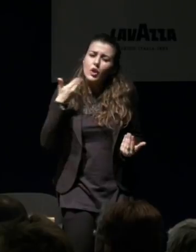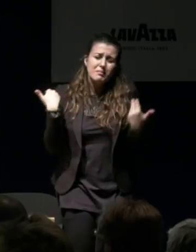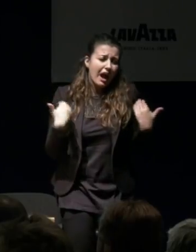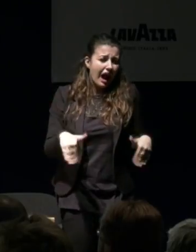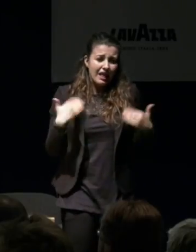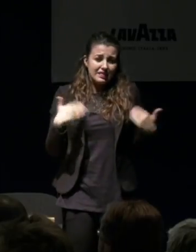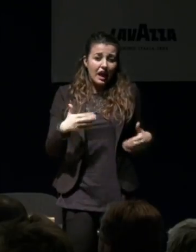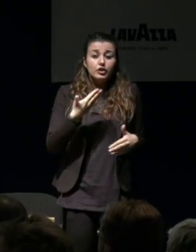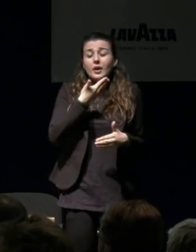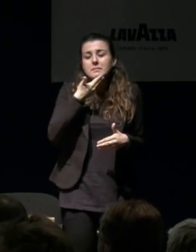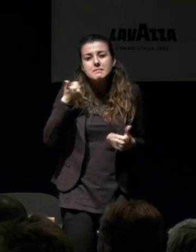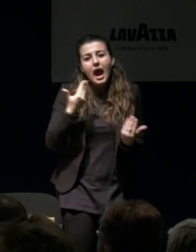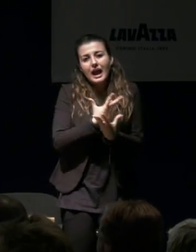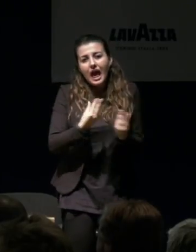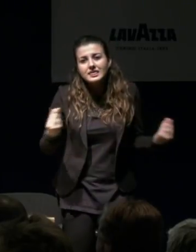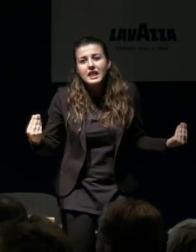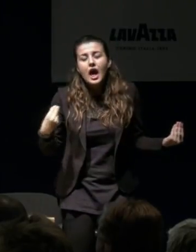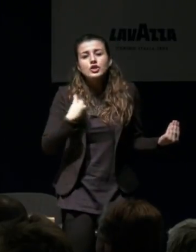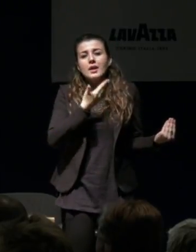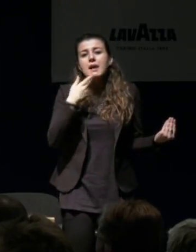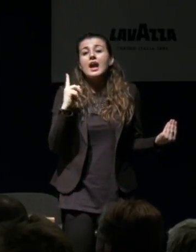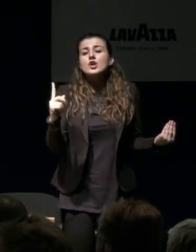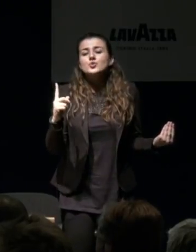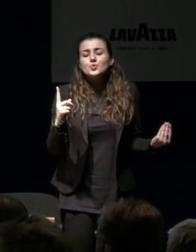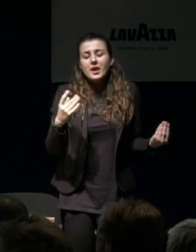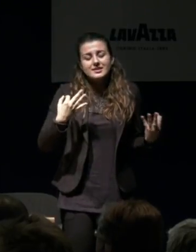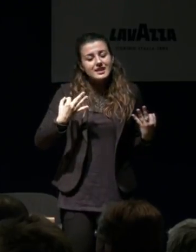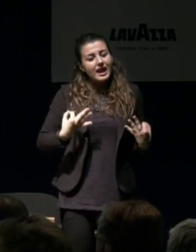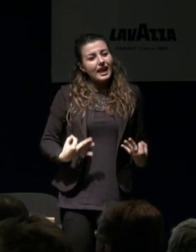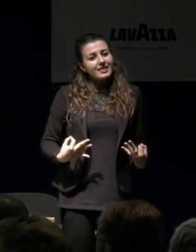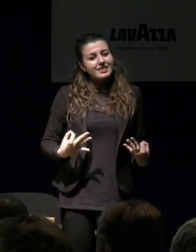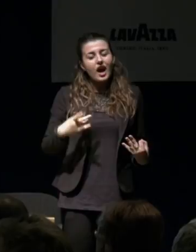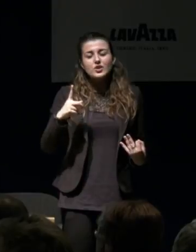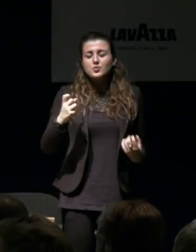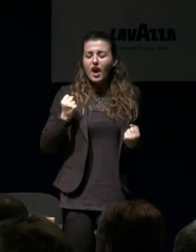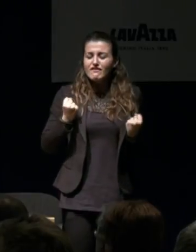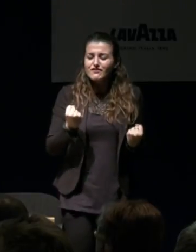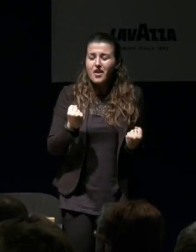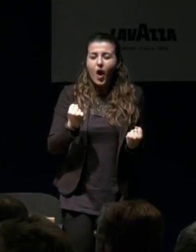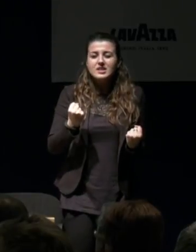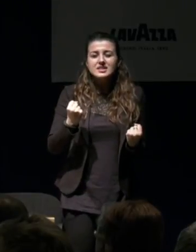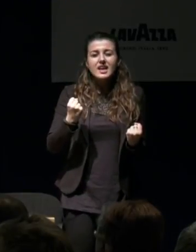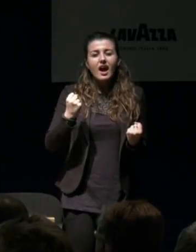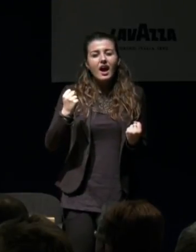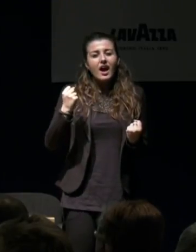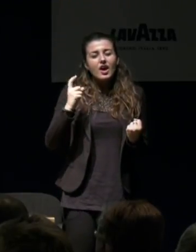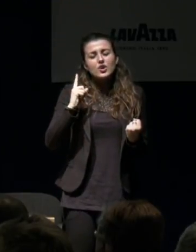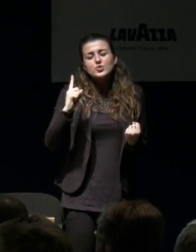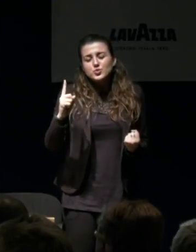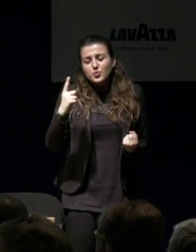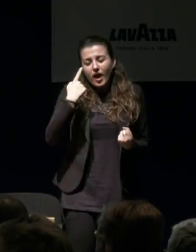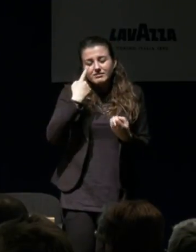mi manca la sua serietà la compostezza di modi la tenacia la sua